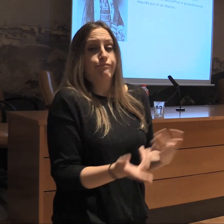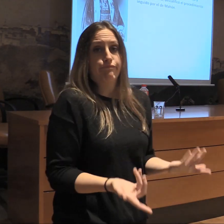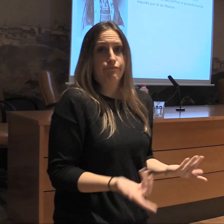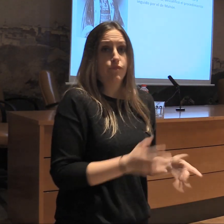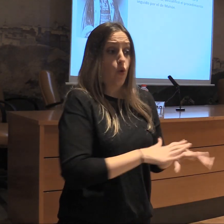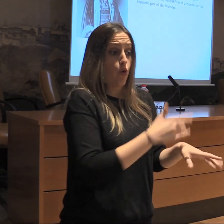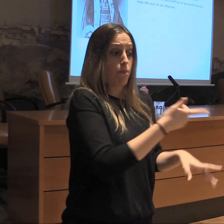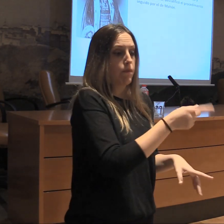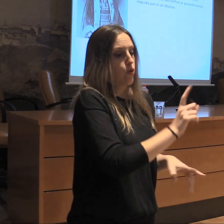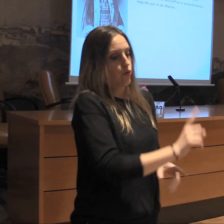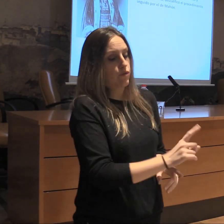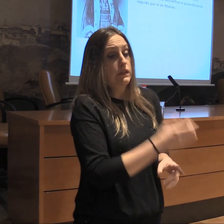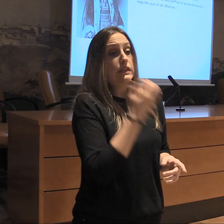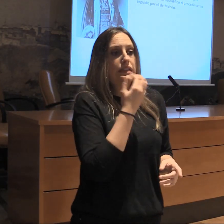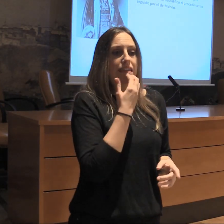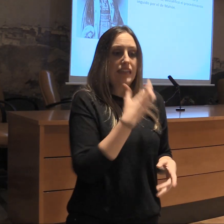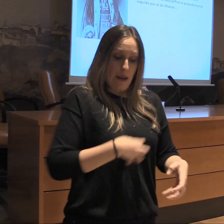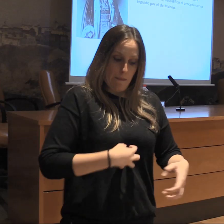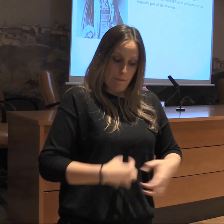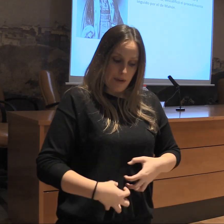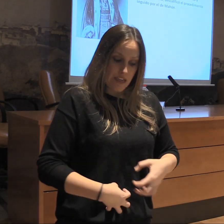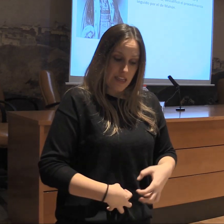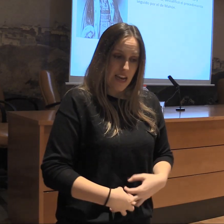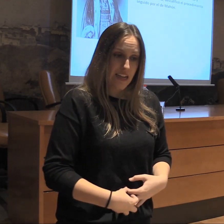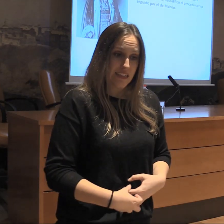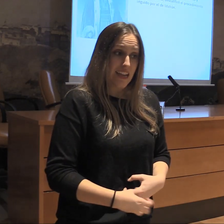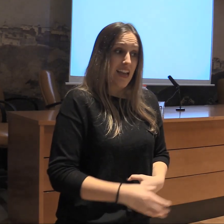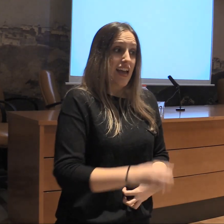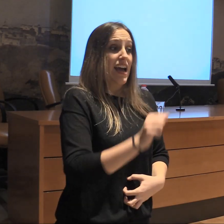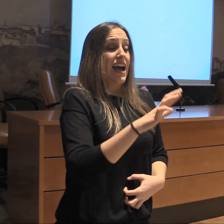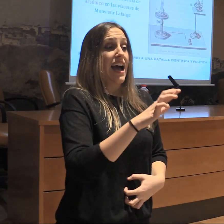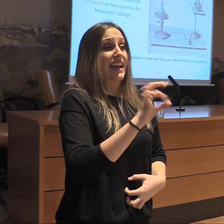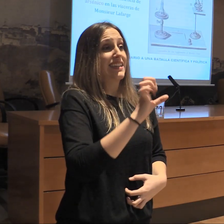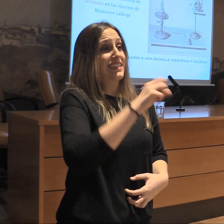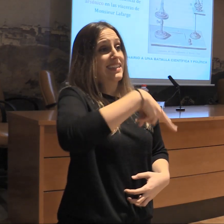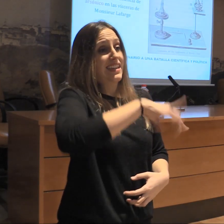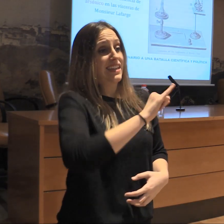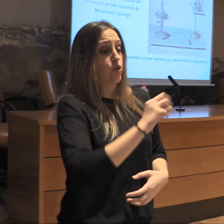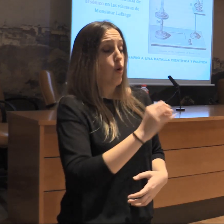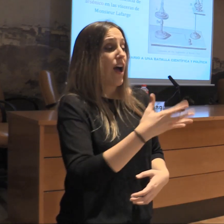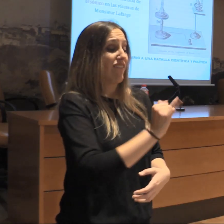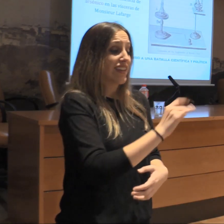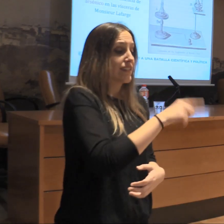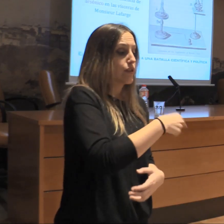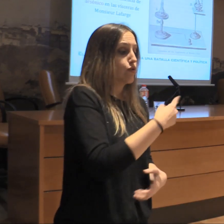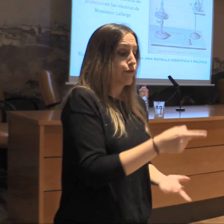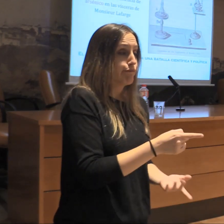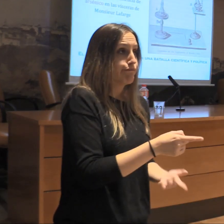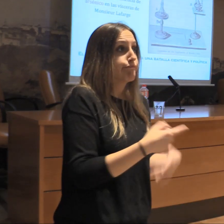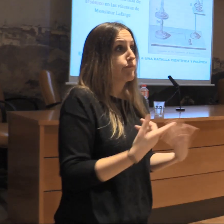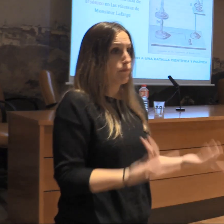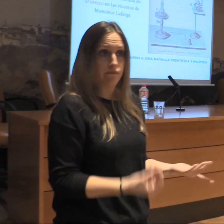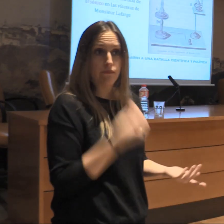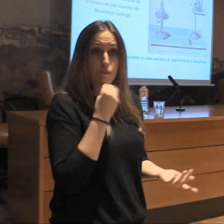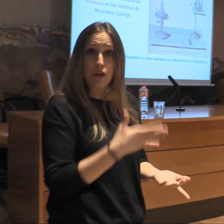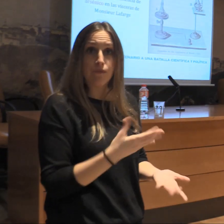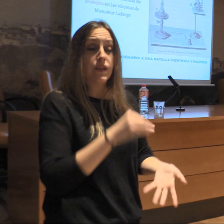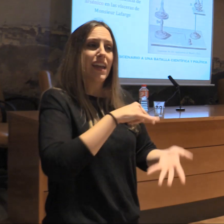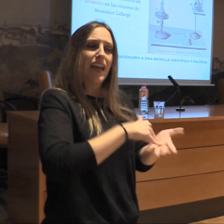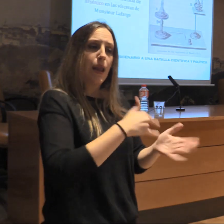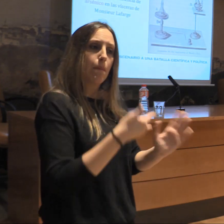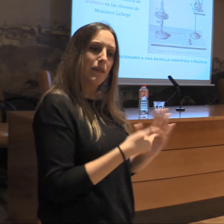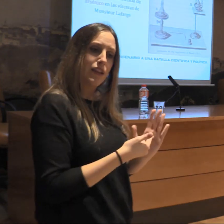o no arsénico en las vísceras de Monsieur Lafargue. Bueno, lo que venía aquí es que el método que